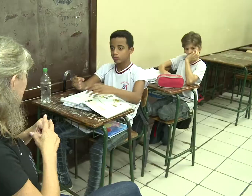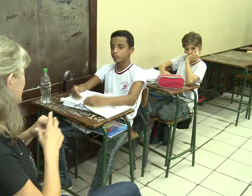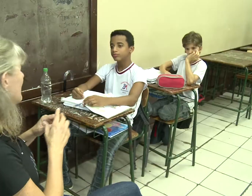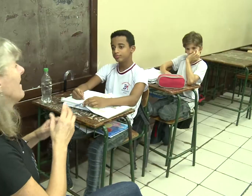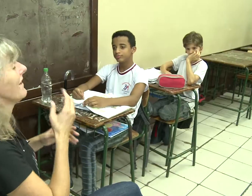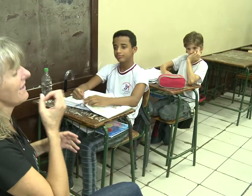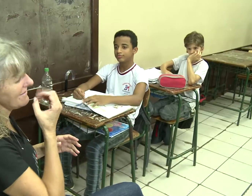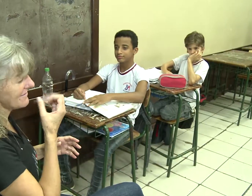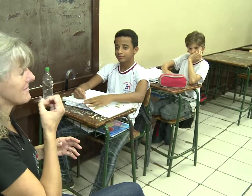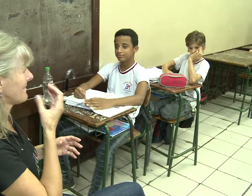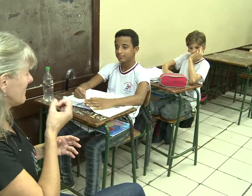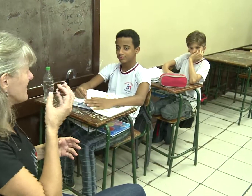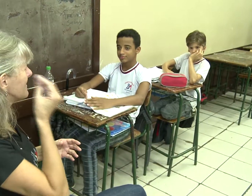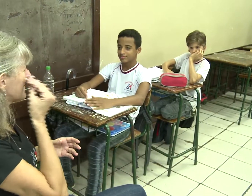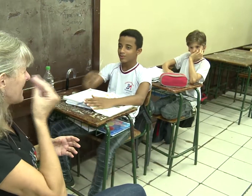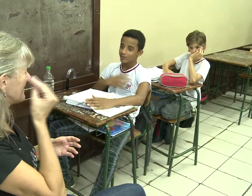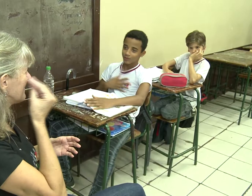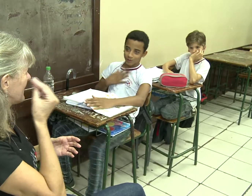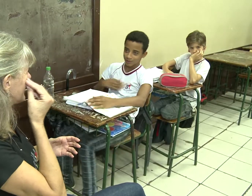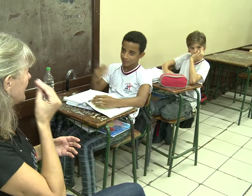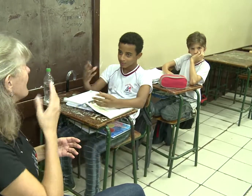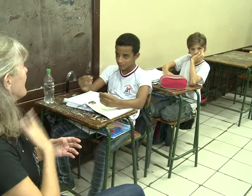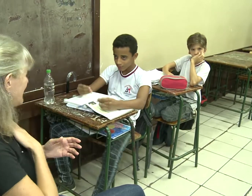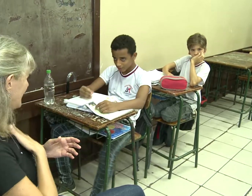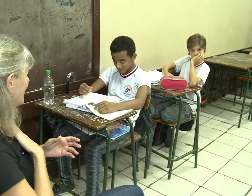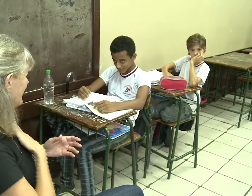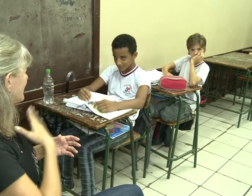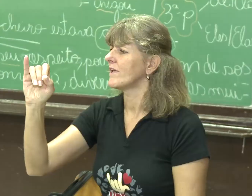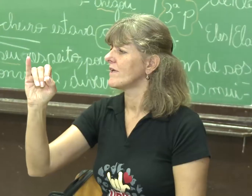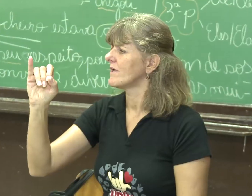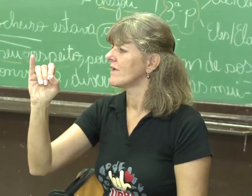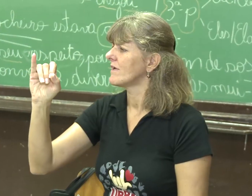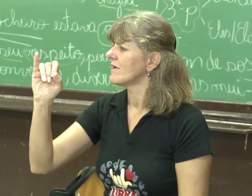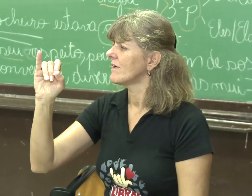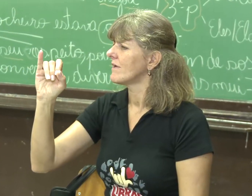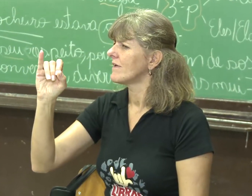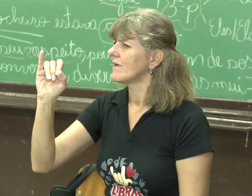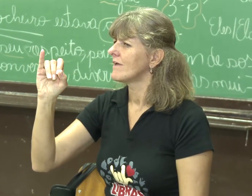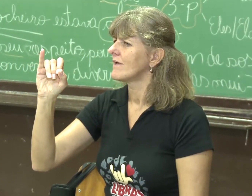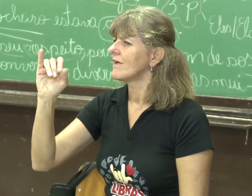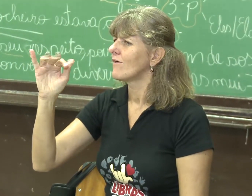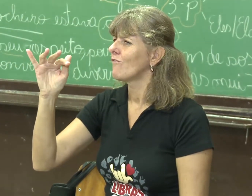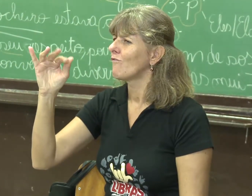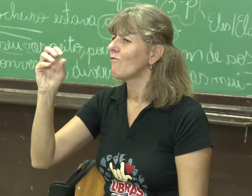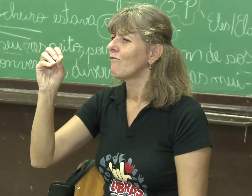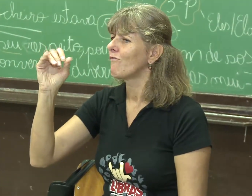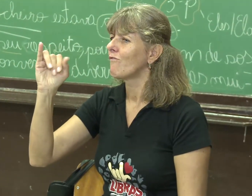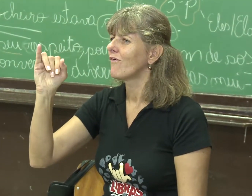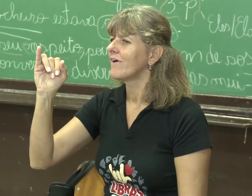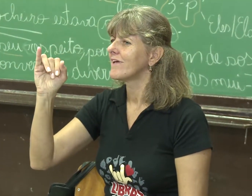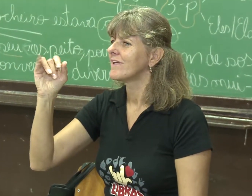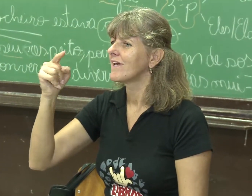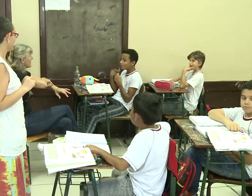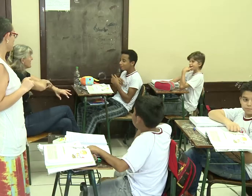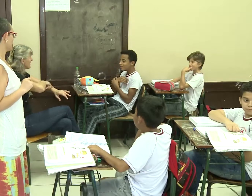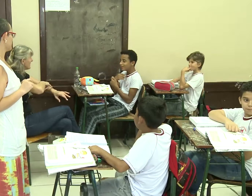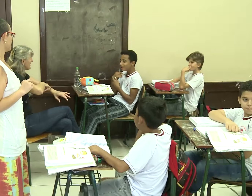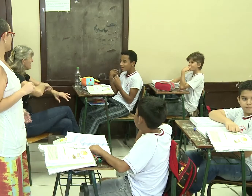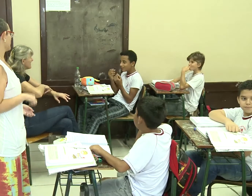o intérprete e tradutor. Amélia, por exemplo, trabalha há 16 anos nas salas de aula, auxiliando